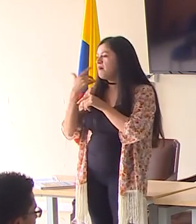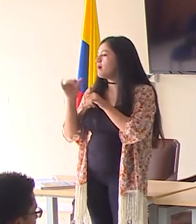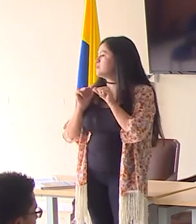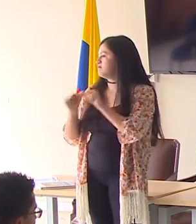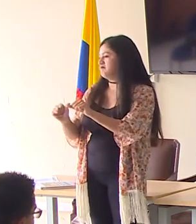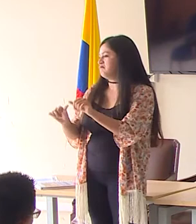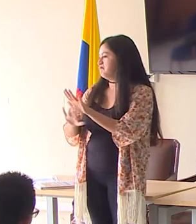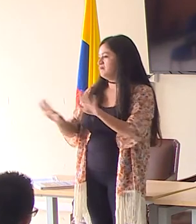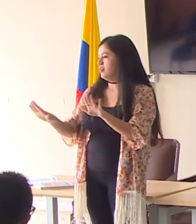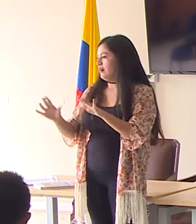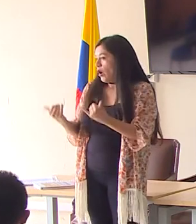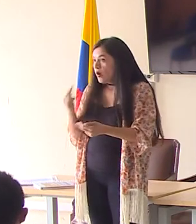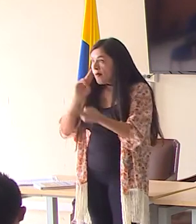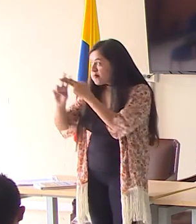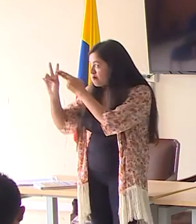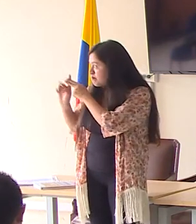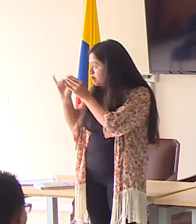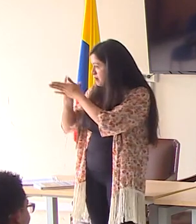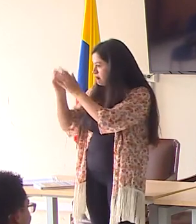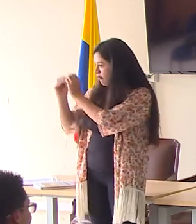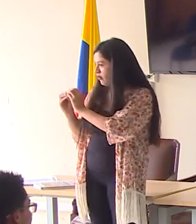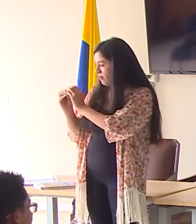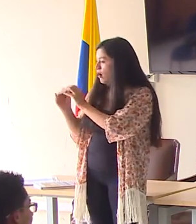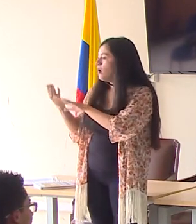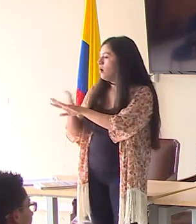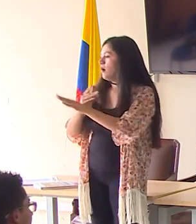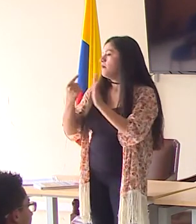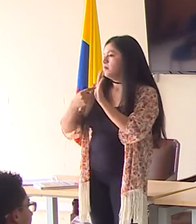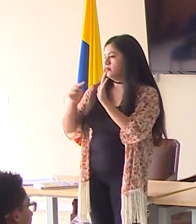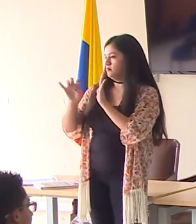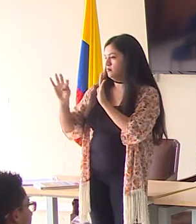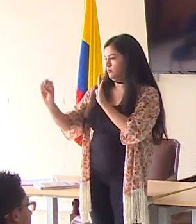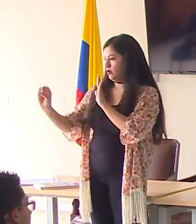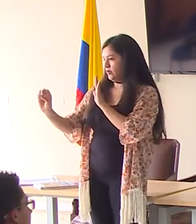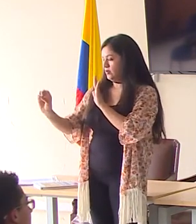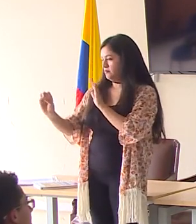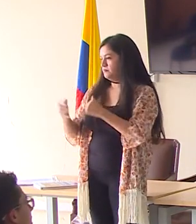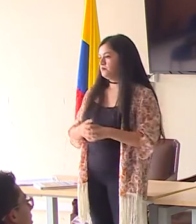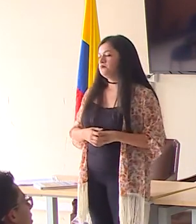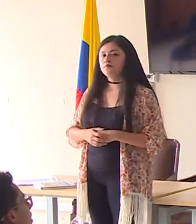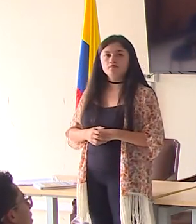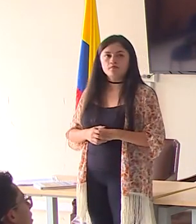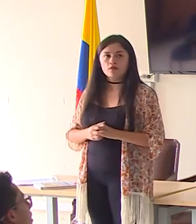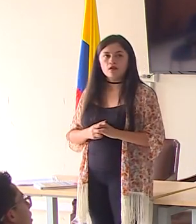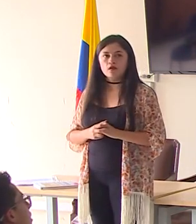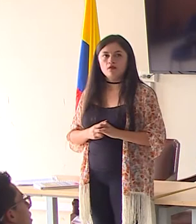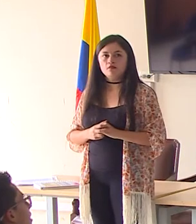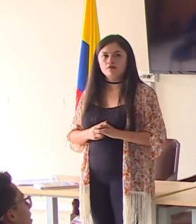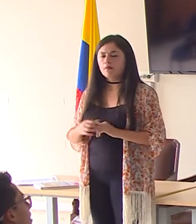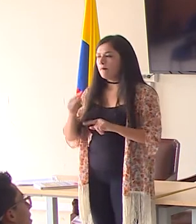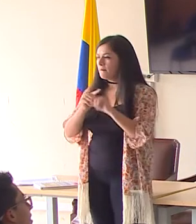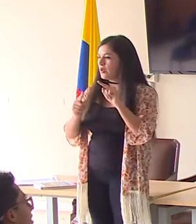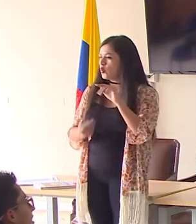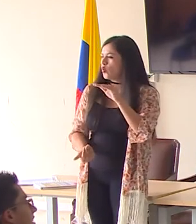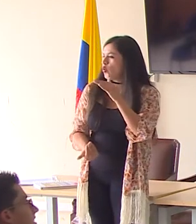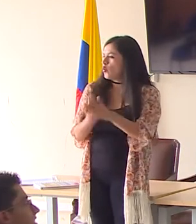estallido informal fundamentalmente de la ciudad viene de lo que les decía más o menos desde 1970